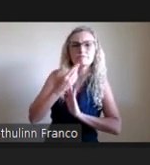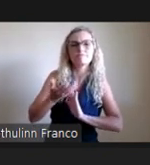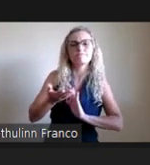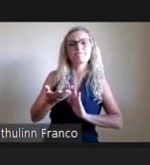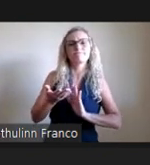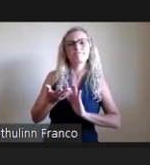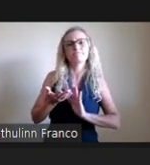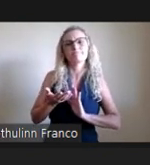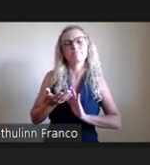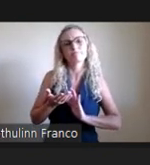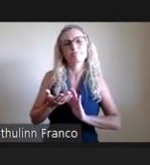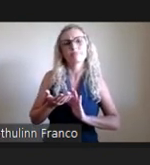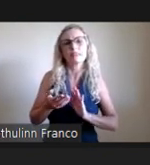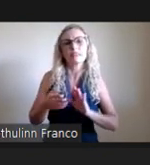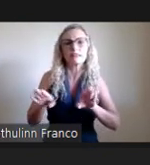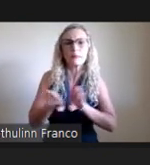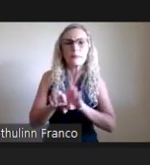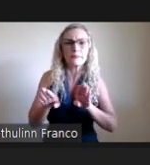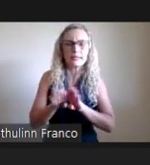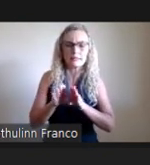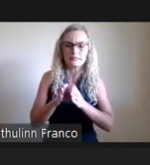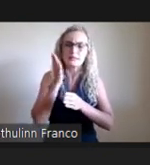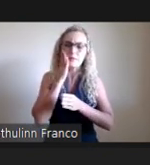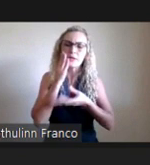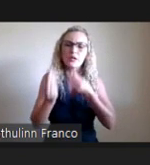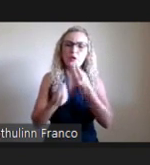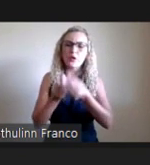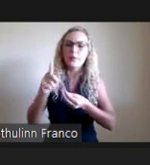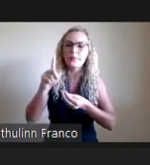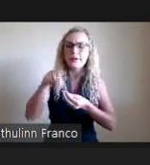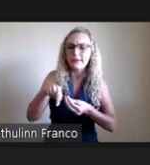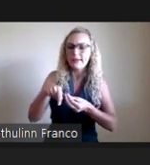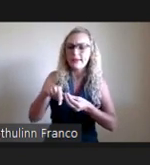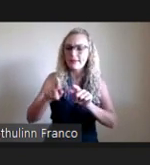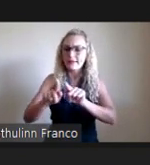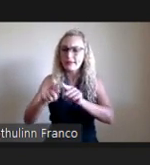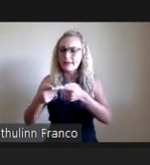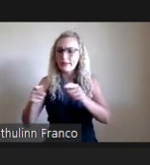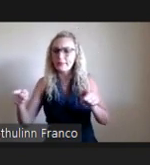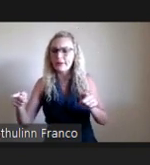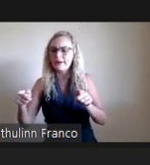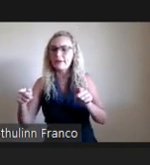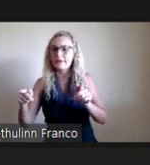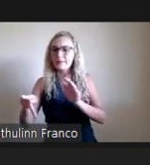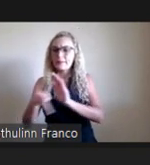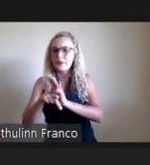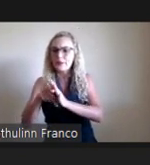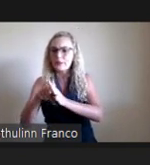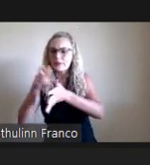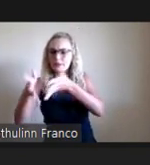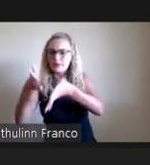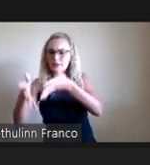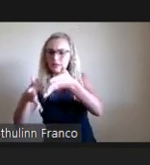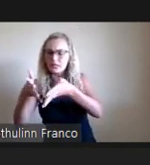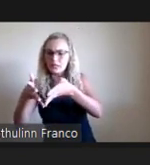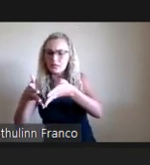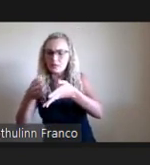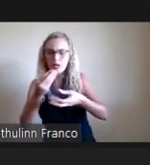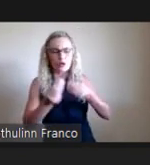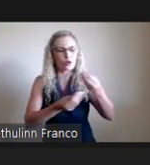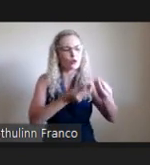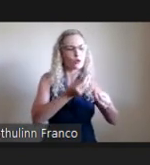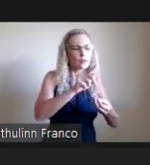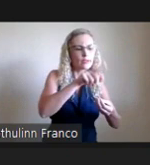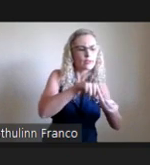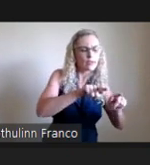ter condições de entender a gramática da língua de sinais e teria condições de poder